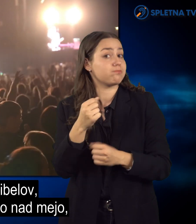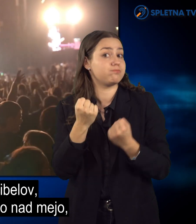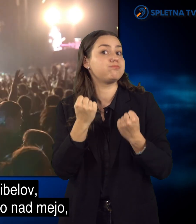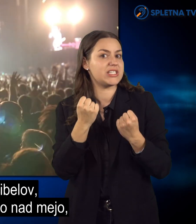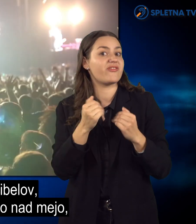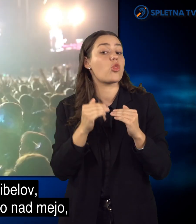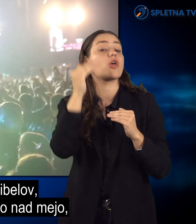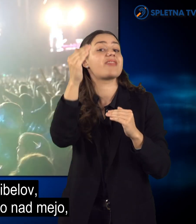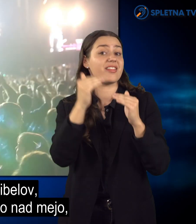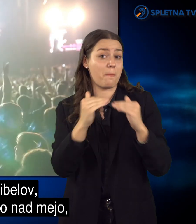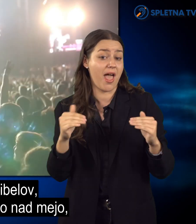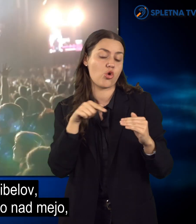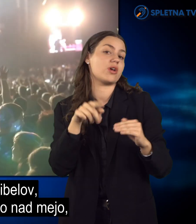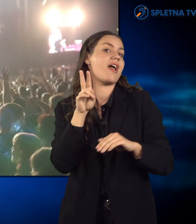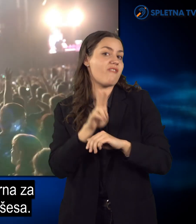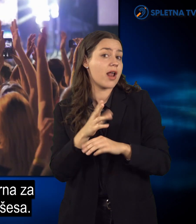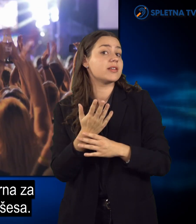za naša ušesa.